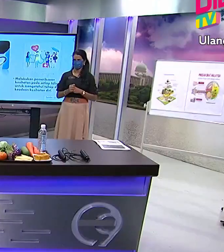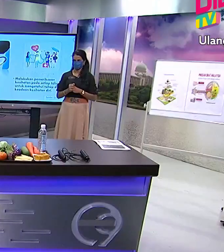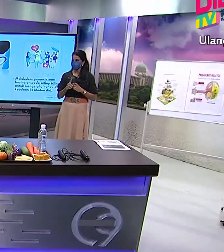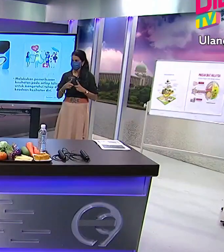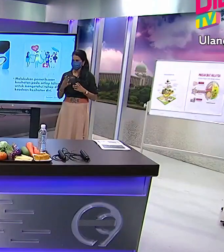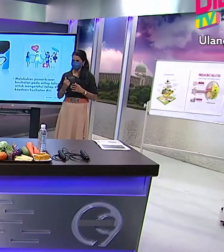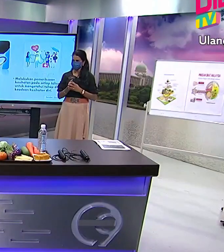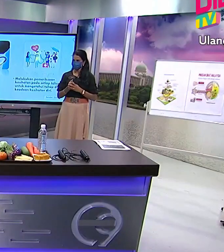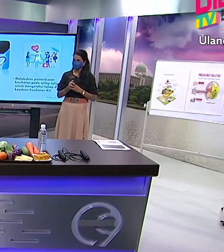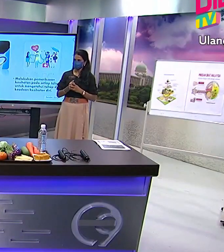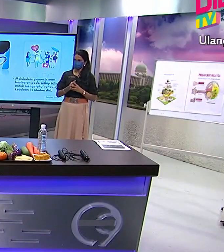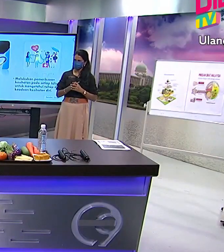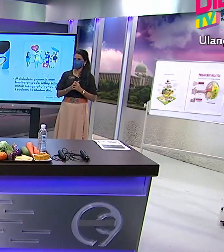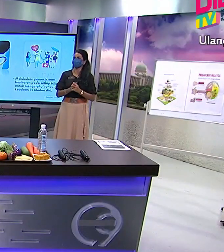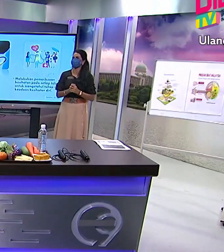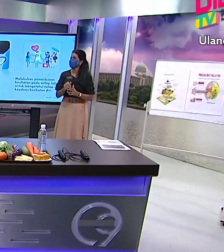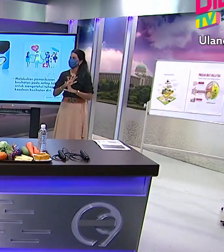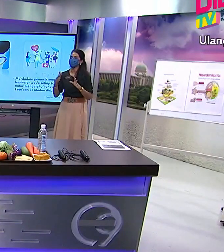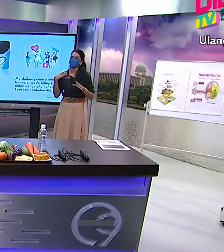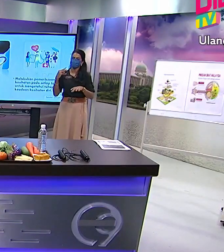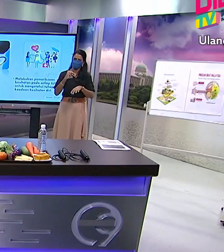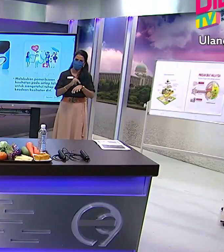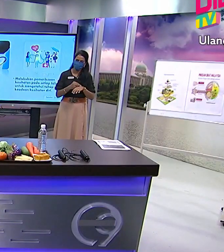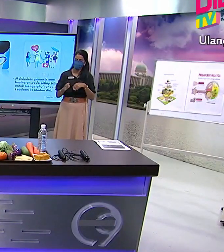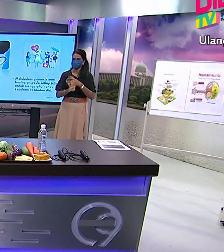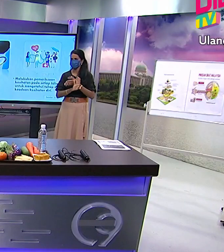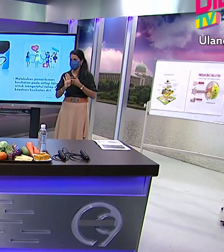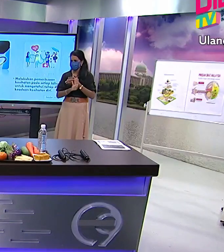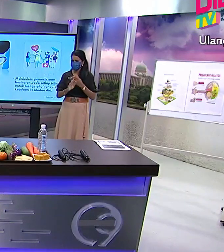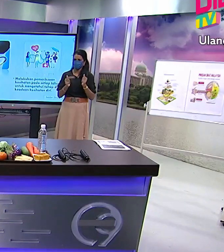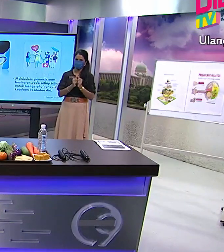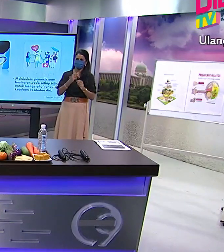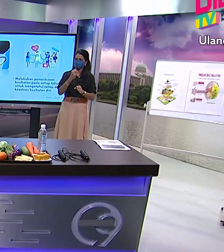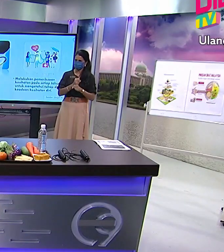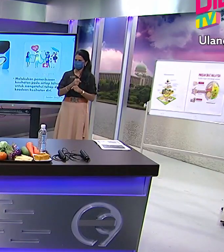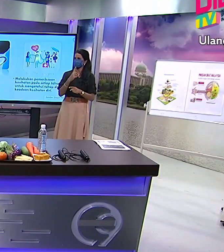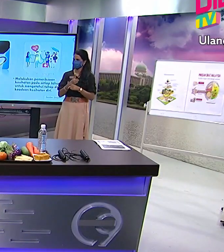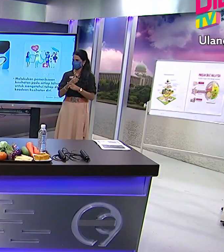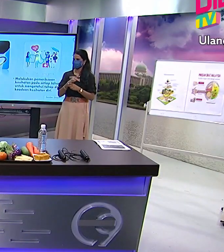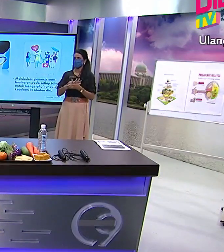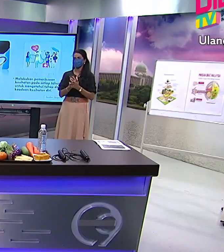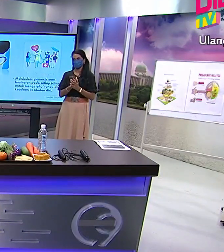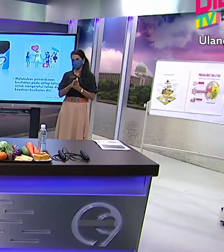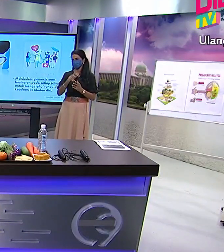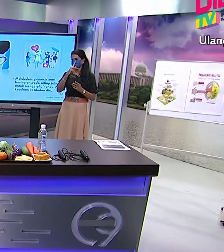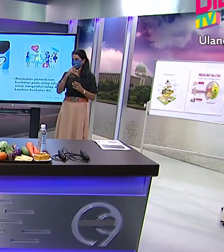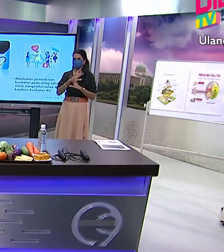Tapi kenapa? Tapi tahu. Tidak ada masa sibuk dengan kerja, betul? Betul. Jadi tak